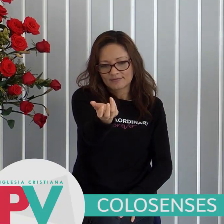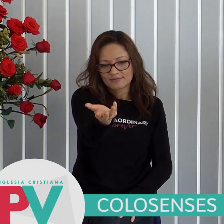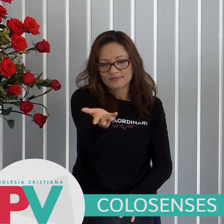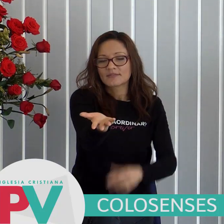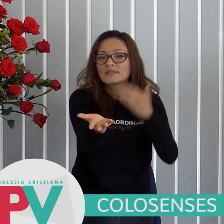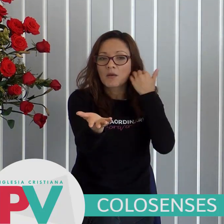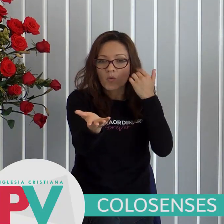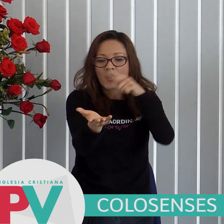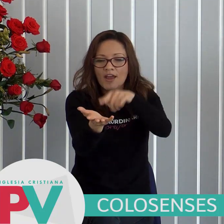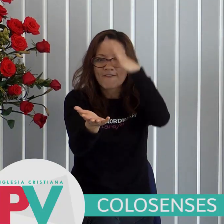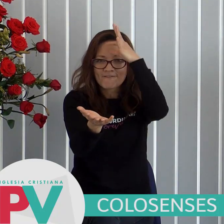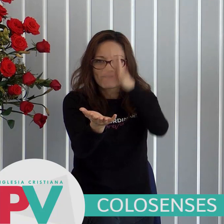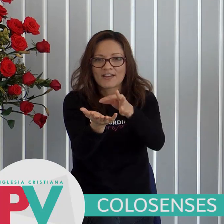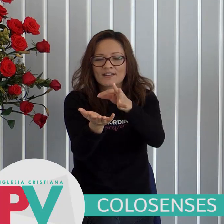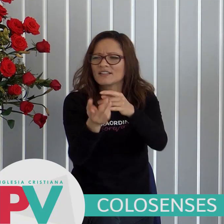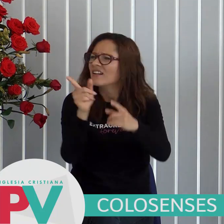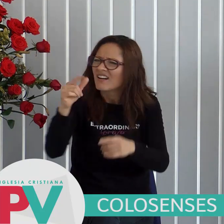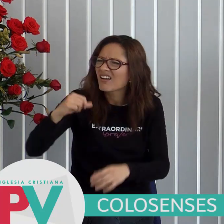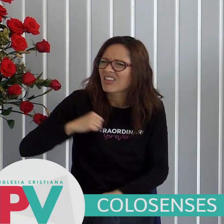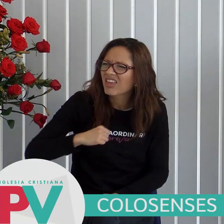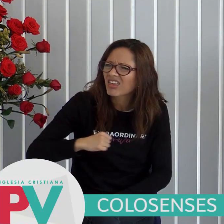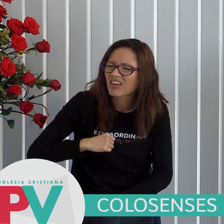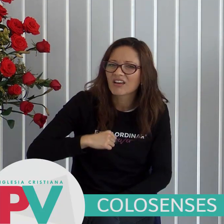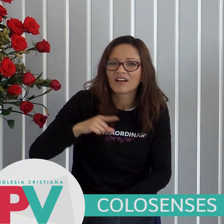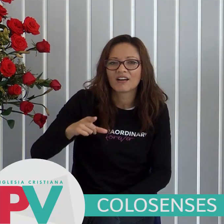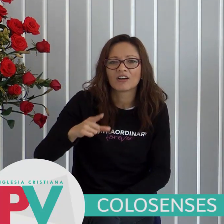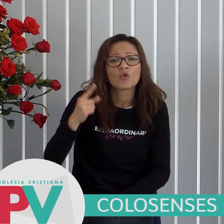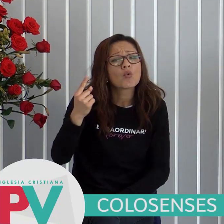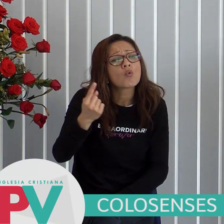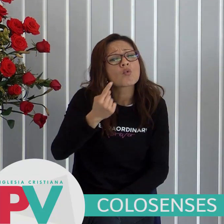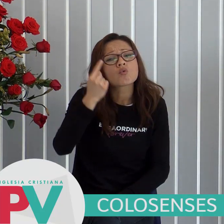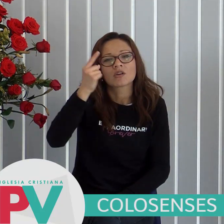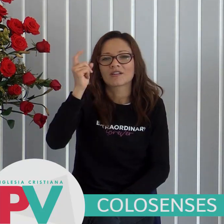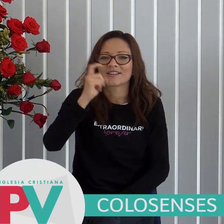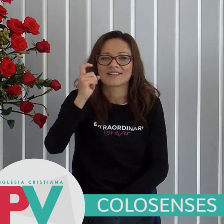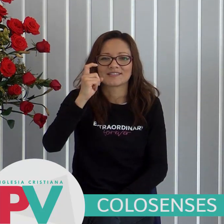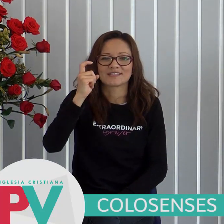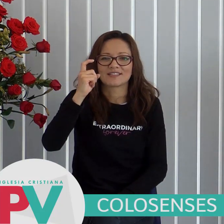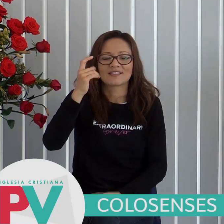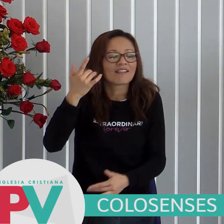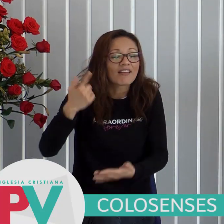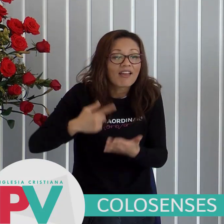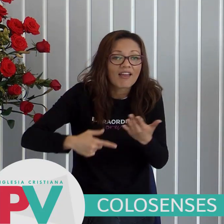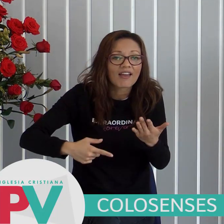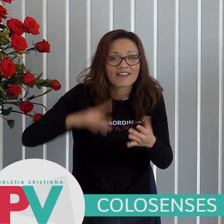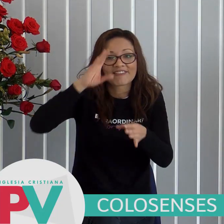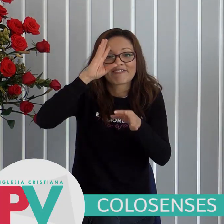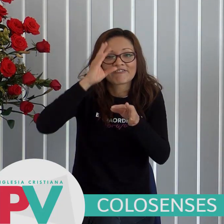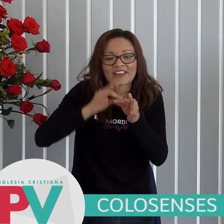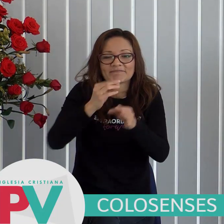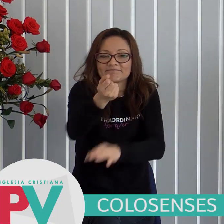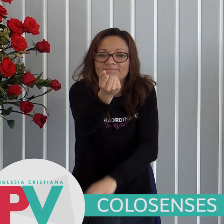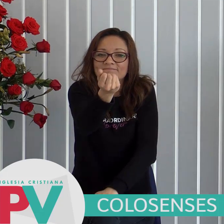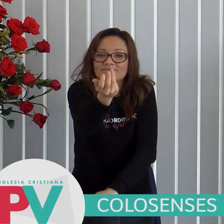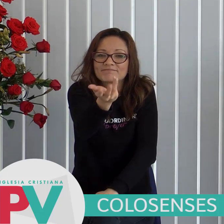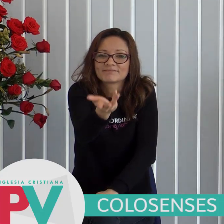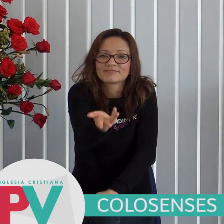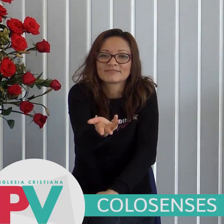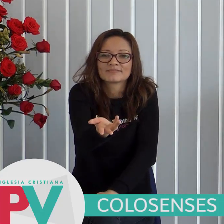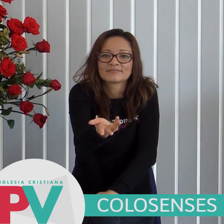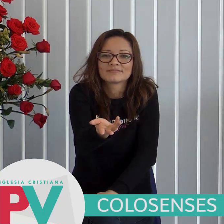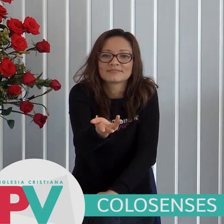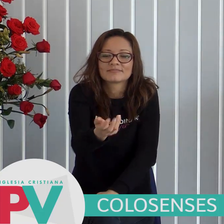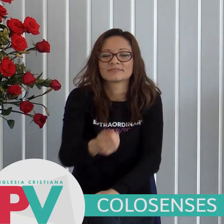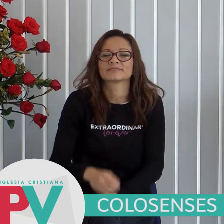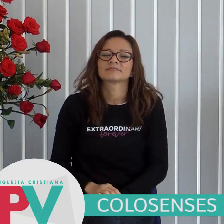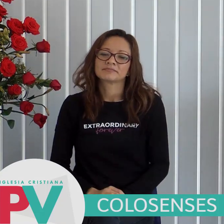Nefer Quirós. ¿Y qué tiene Nefer Quirós? Lo único que necesita el ser humano, ¿qué? Fe.